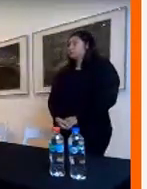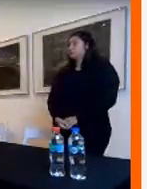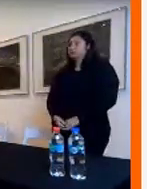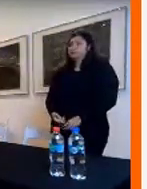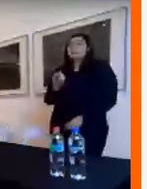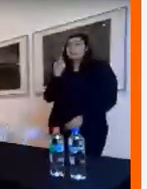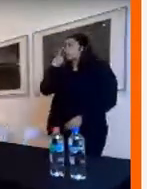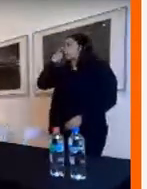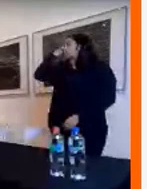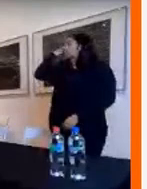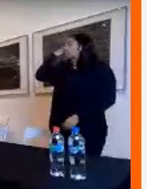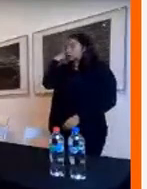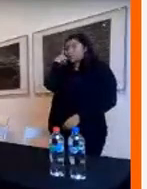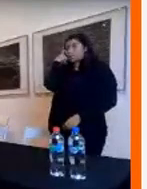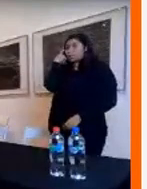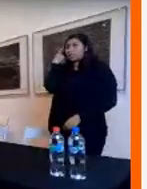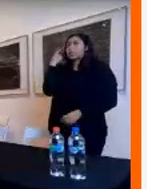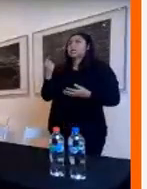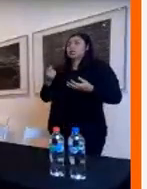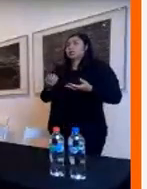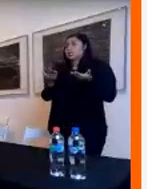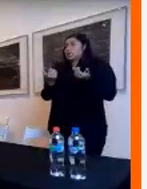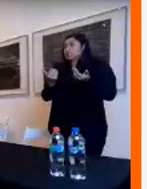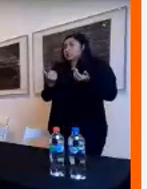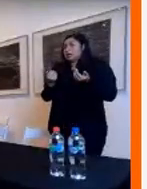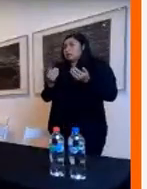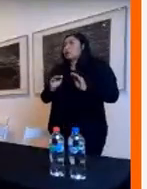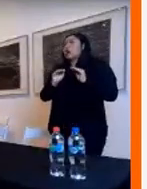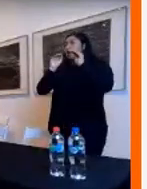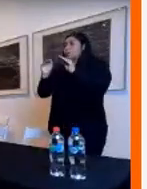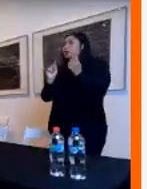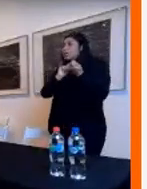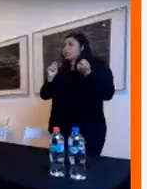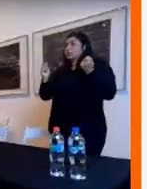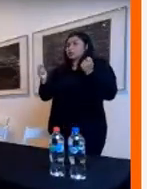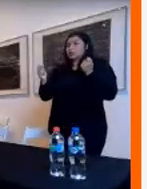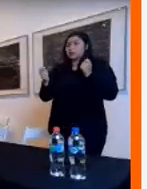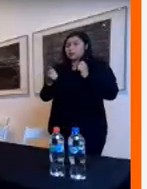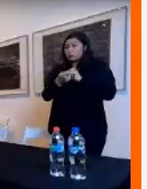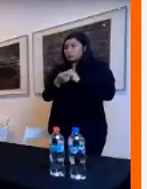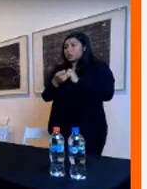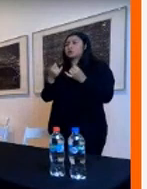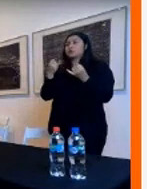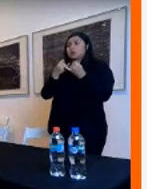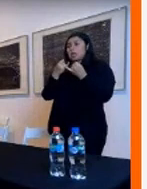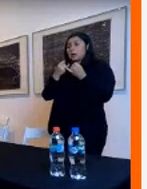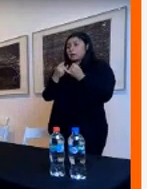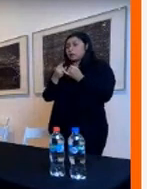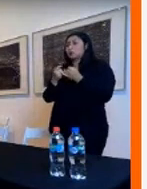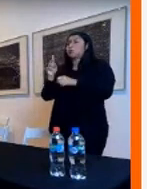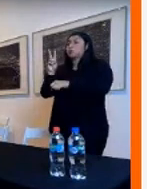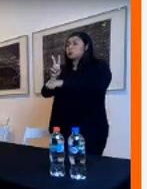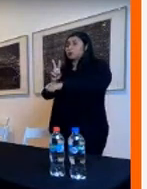Conscientes de la necesidad de poder apoyar y transformarnos en el mejor amigo, la mejor amiga del docente, como un